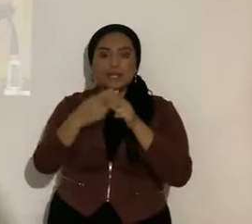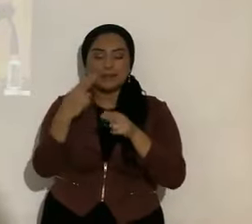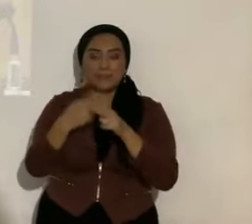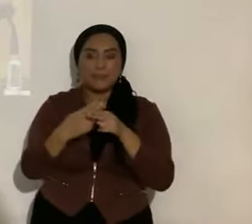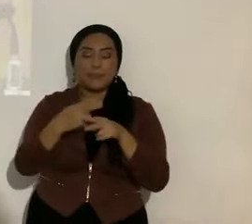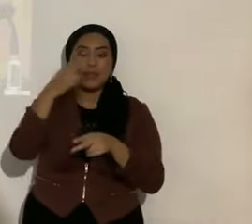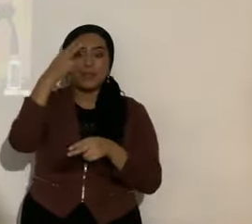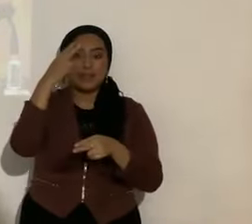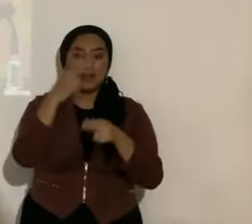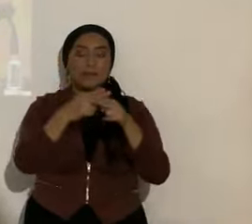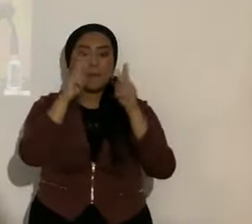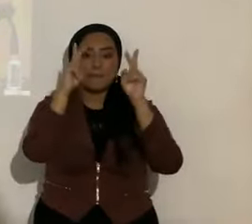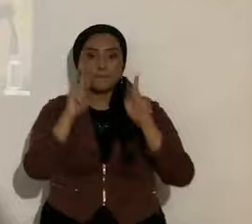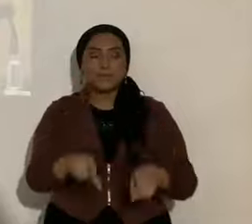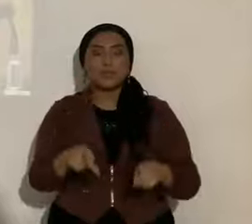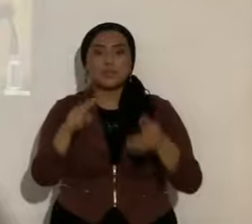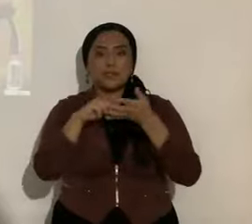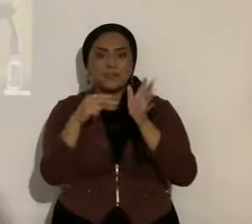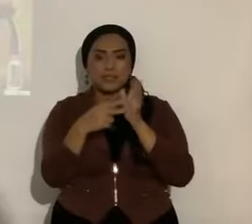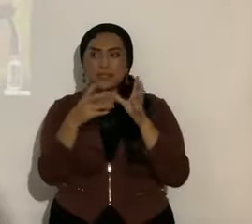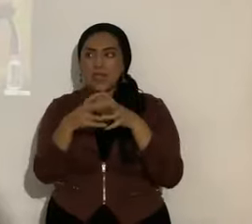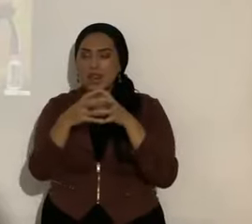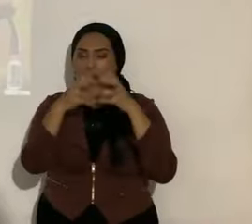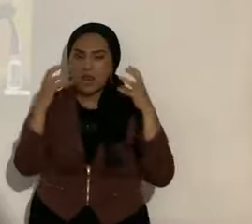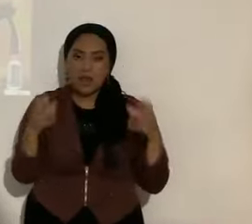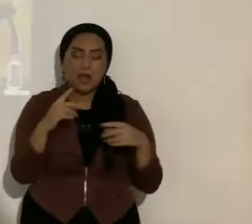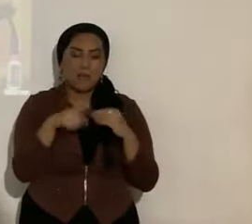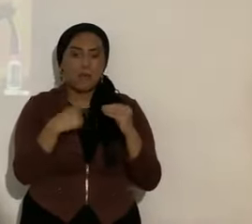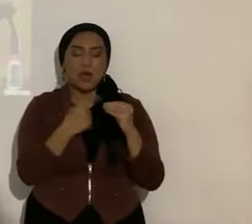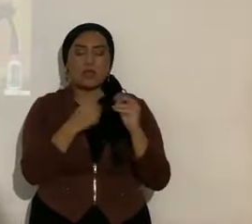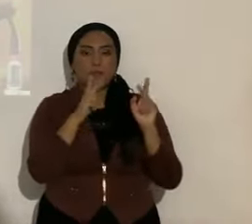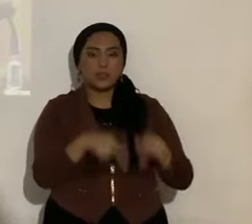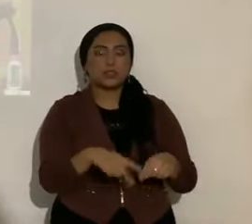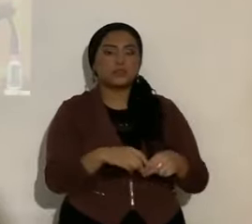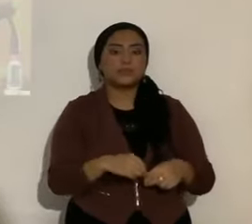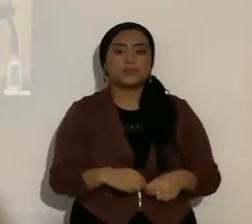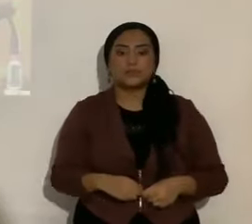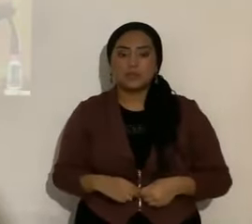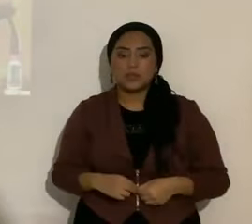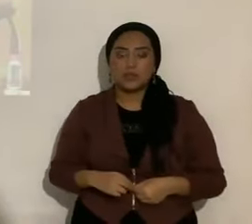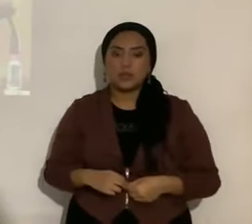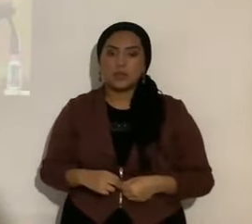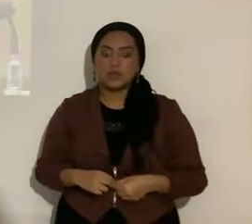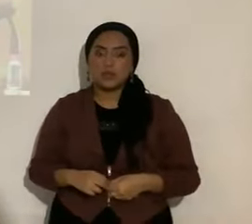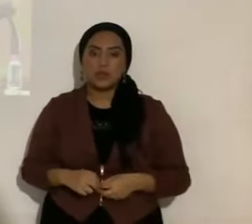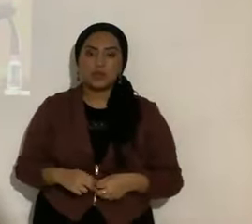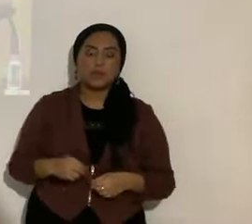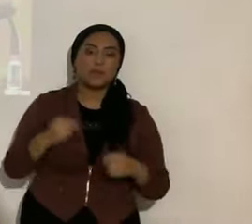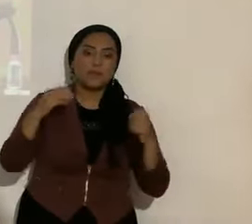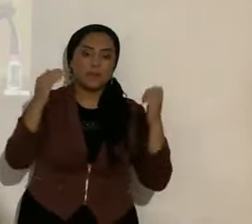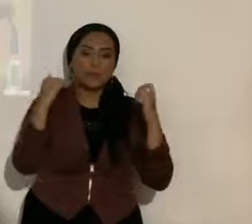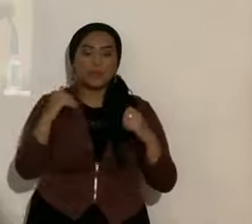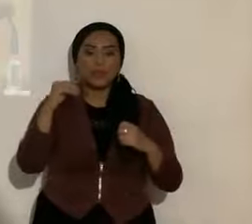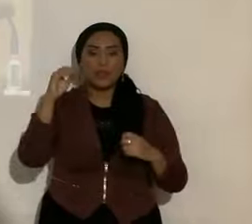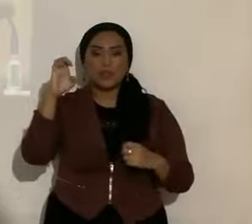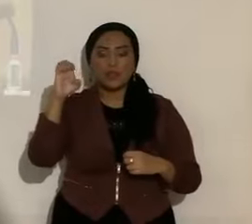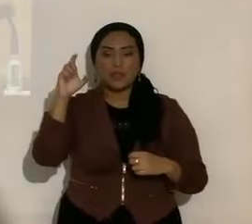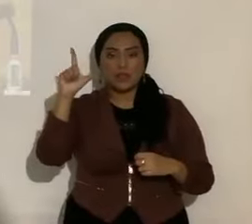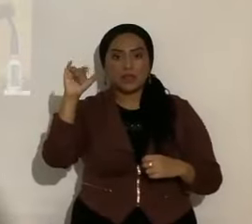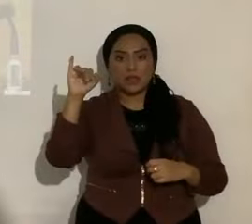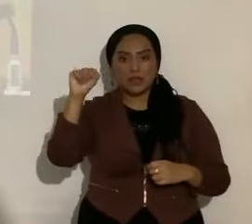El nombre de una persona habla mucho de ella como tal. Ahora, vemos aquí que Eliseo